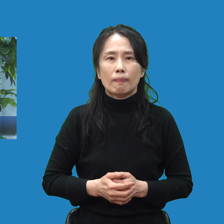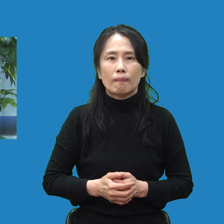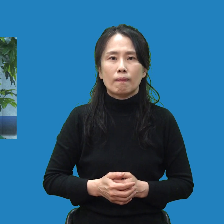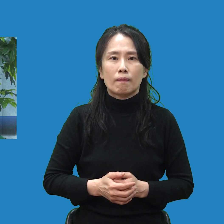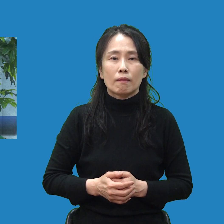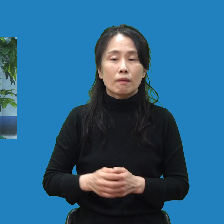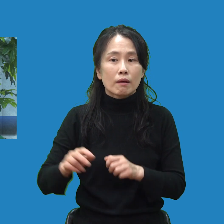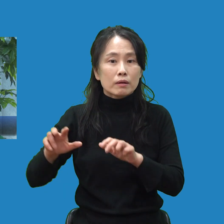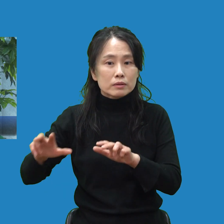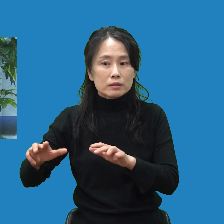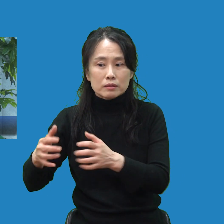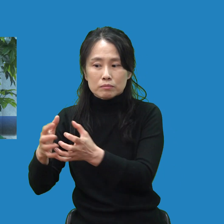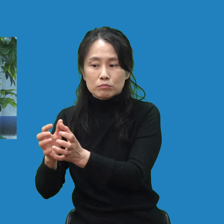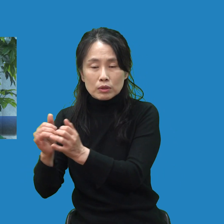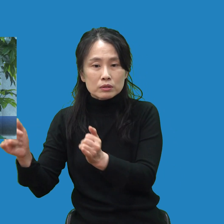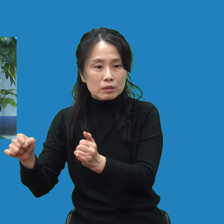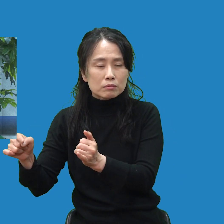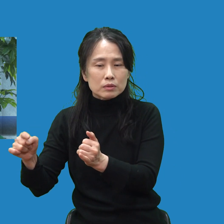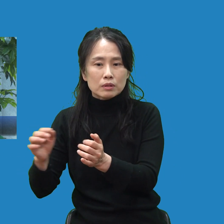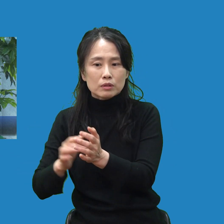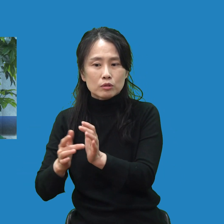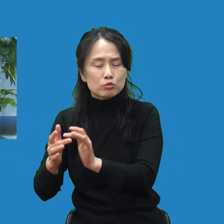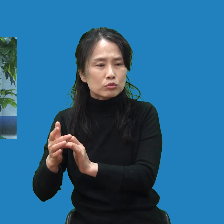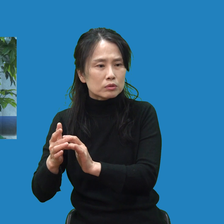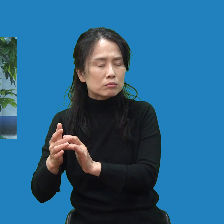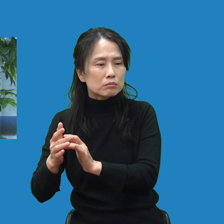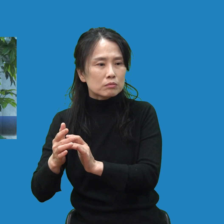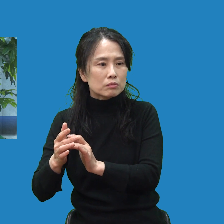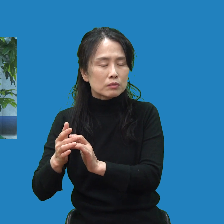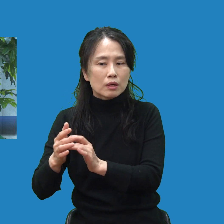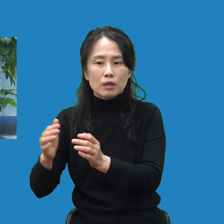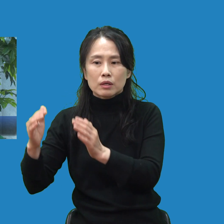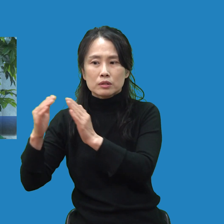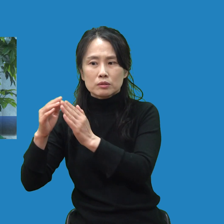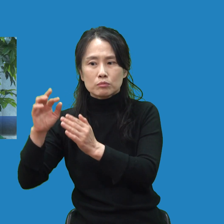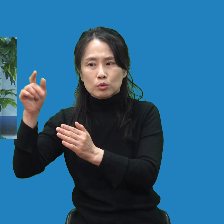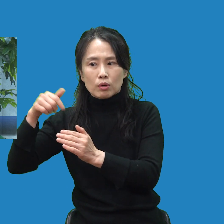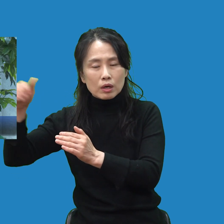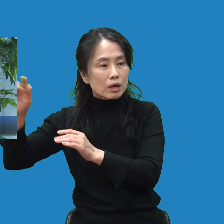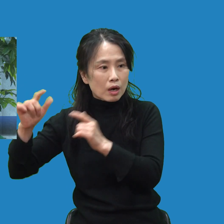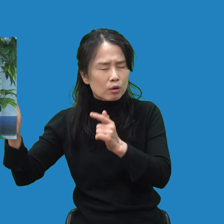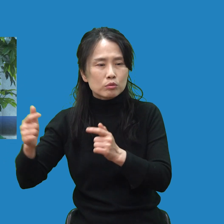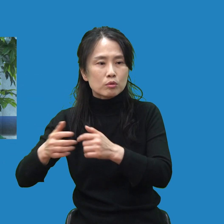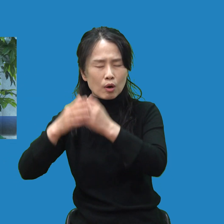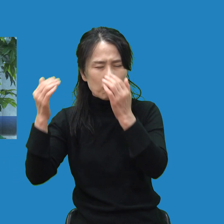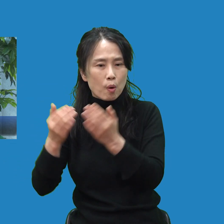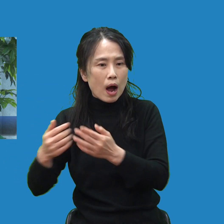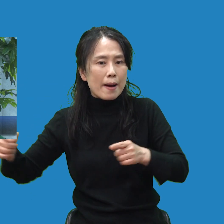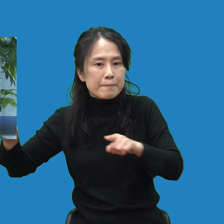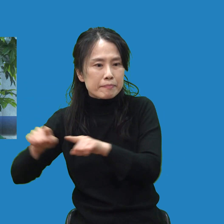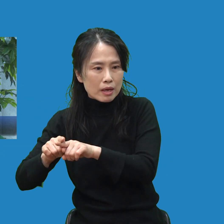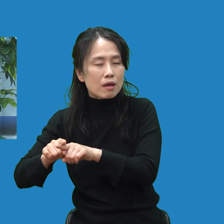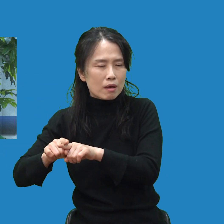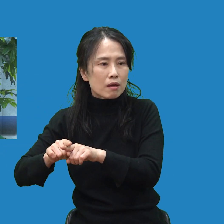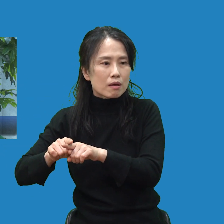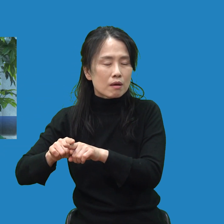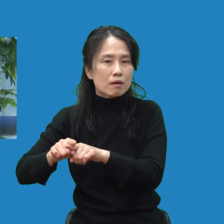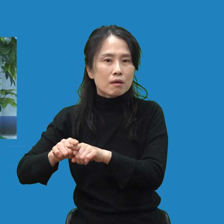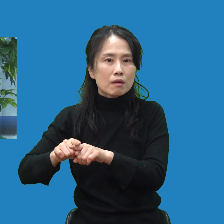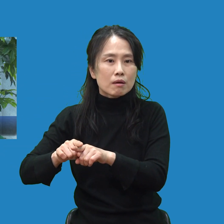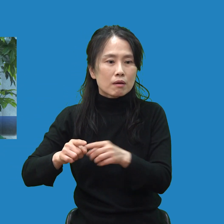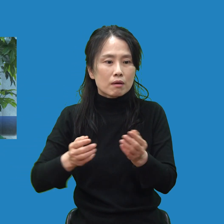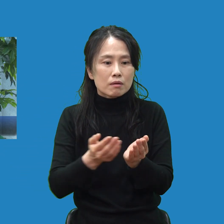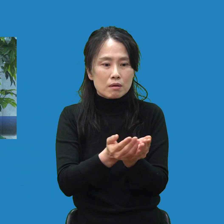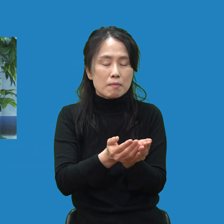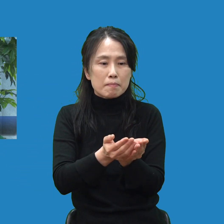무리들이 집으로 돌아가기는커녕 모두 함께 바닷길로, 아까 그 지도 보셨죠?